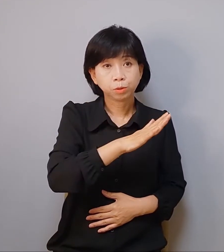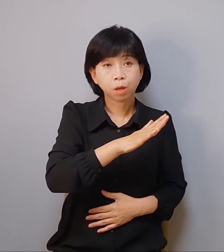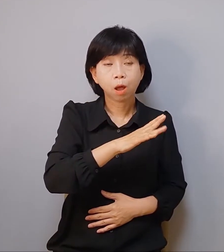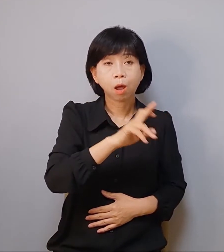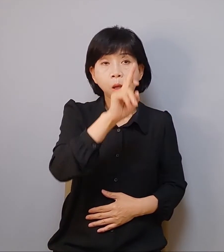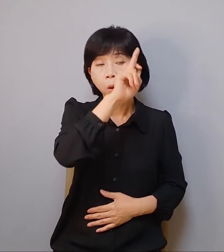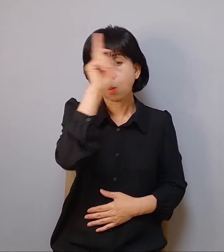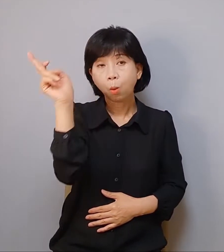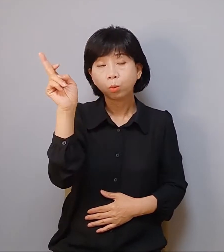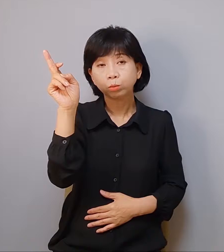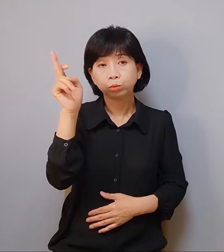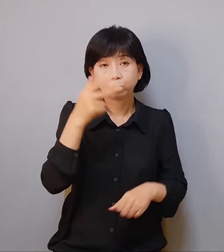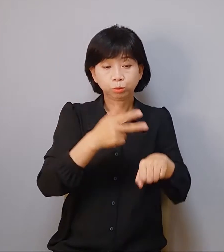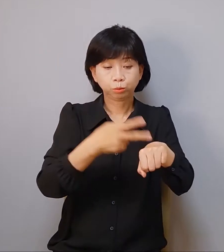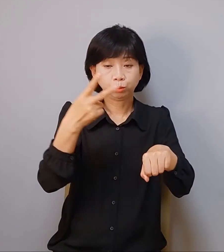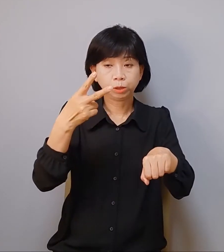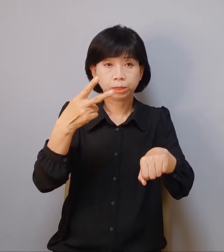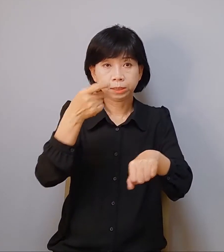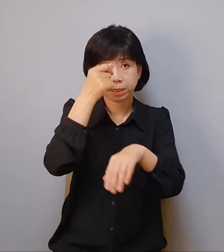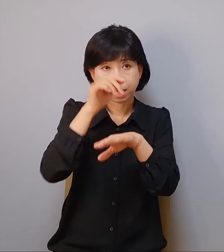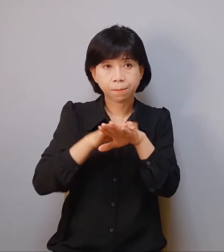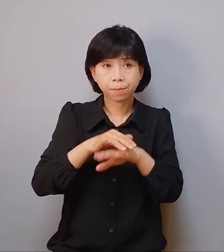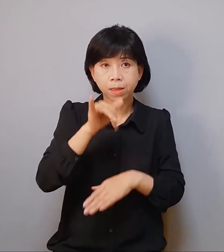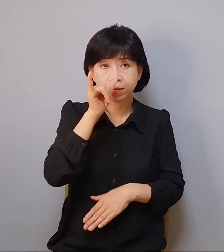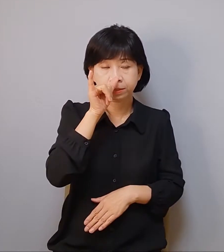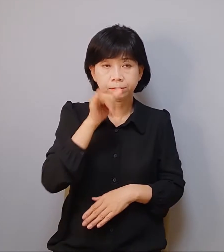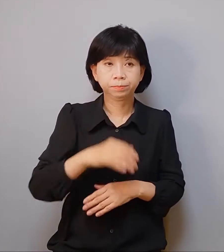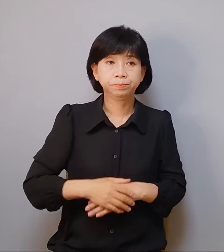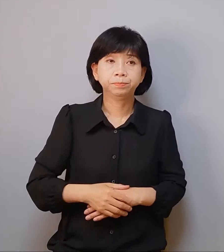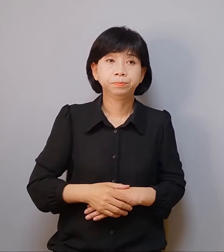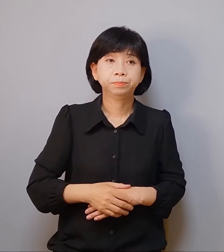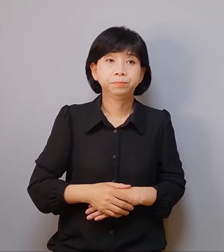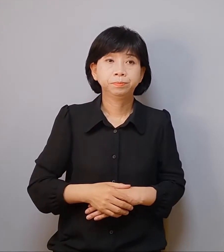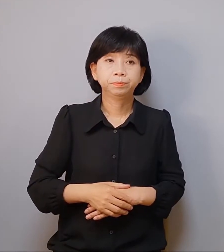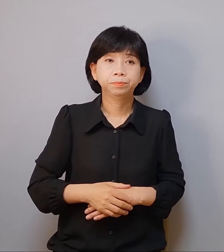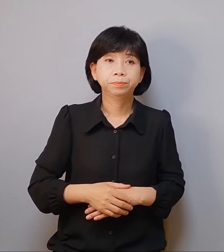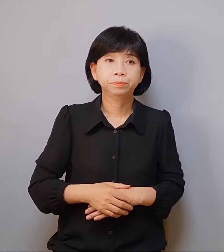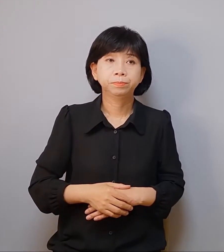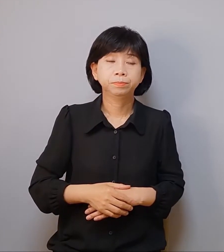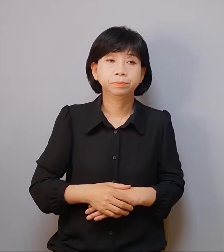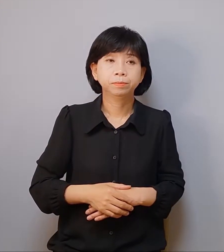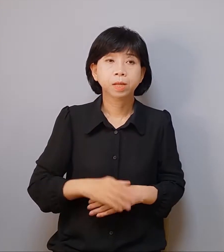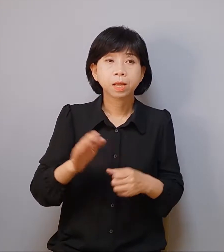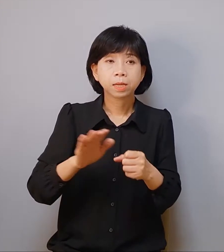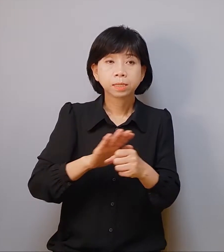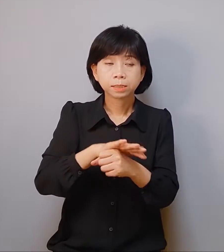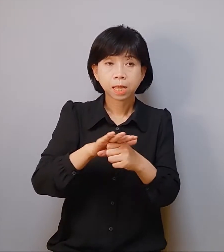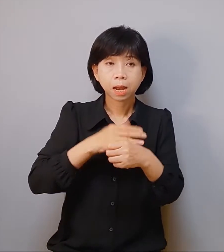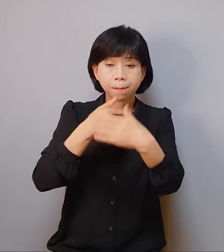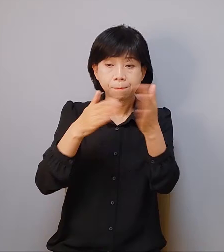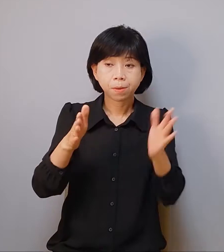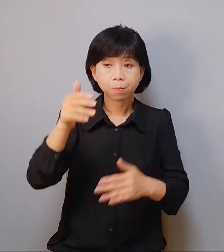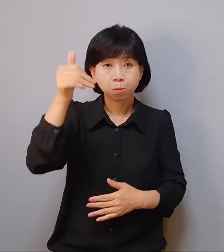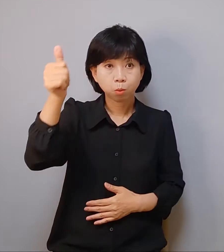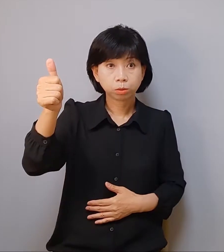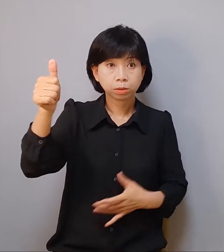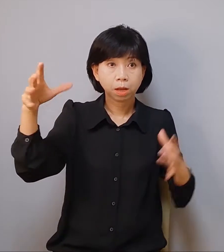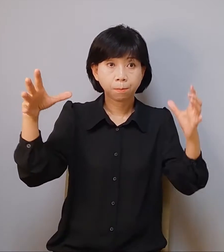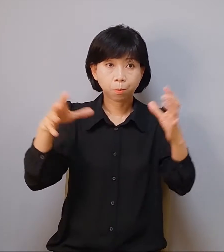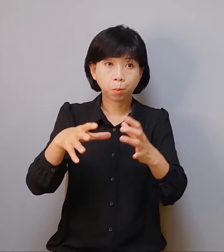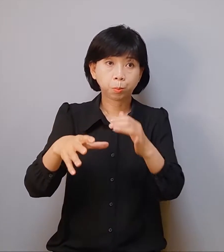2시 예배를 드립니다. 사랑목자 매주 미팅이 다음 주부터 오후 1시 20분에